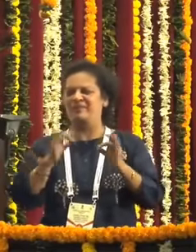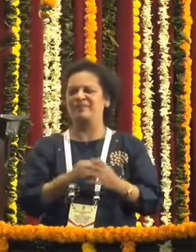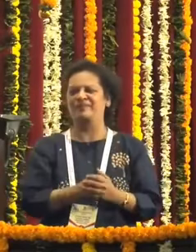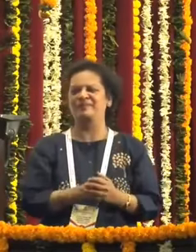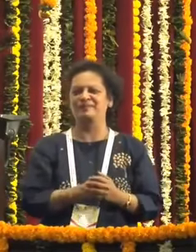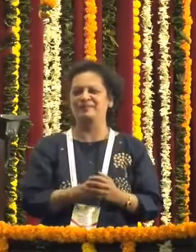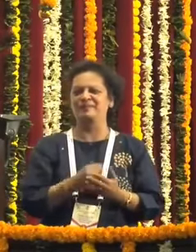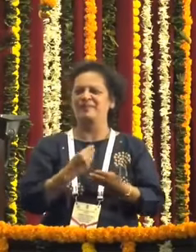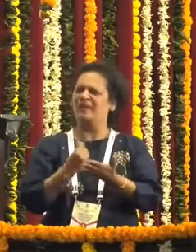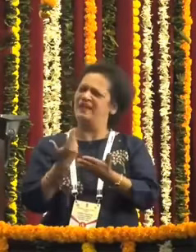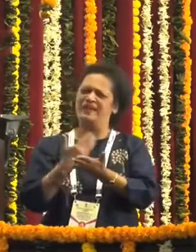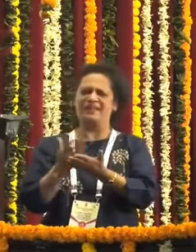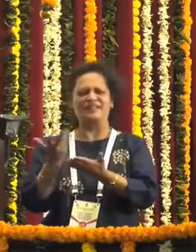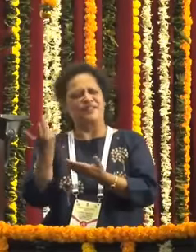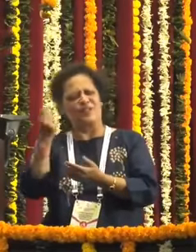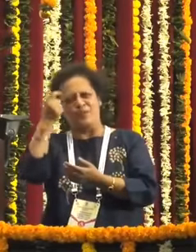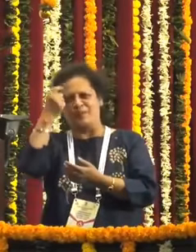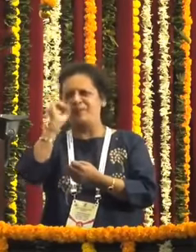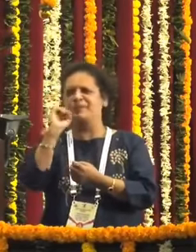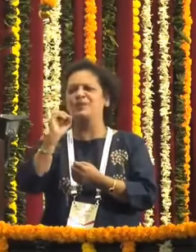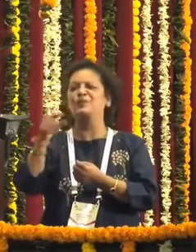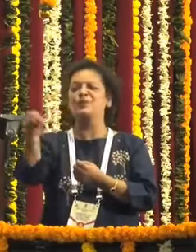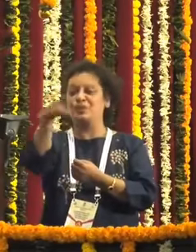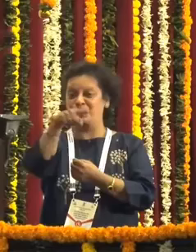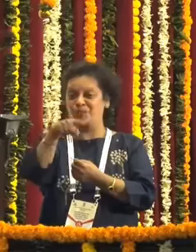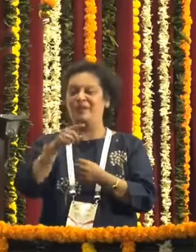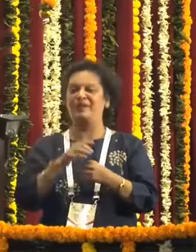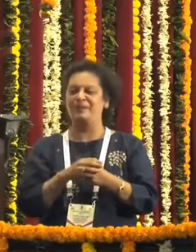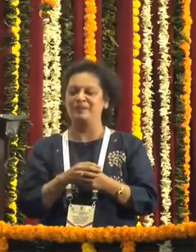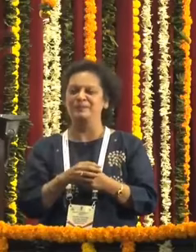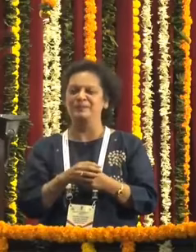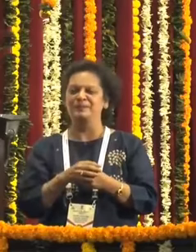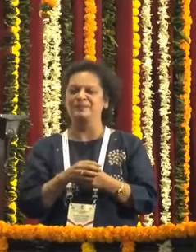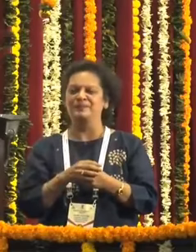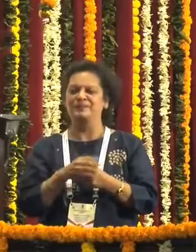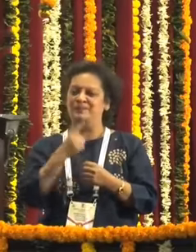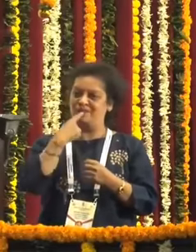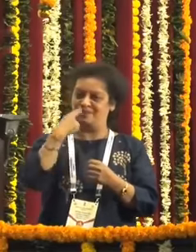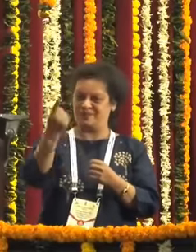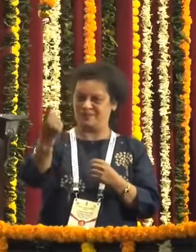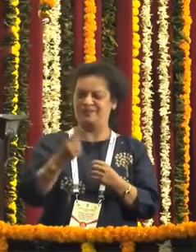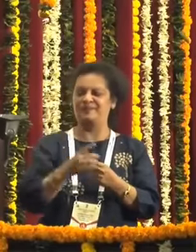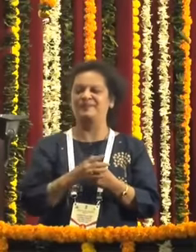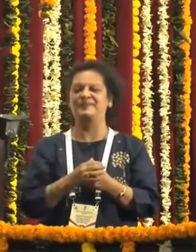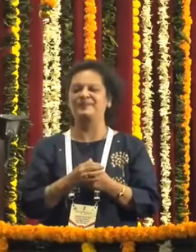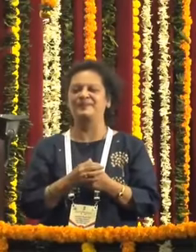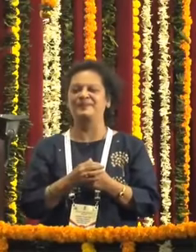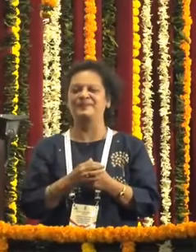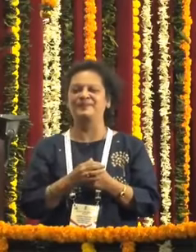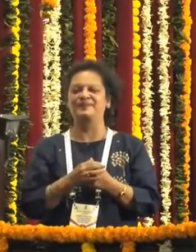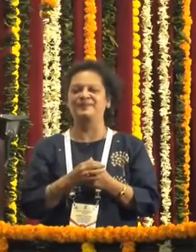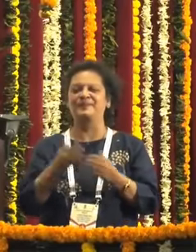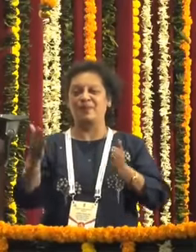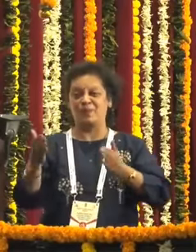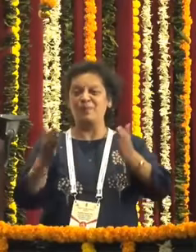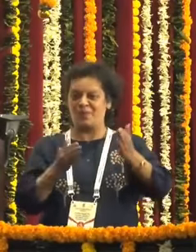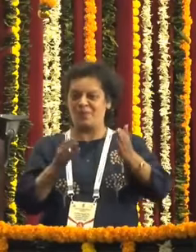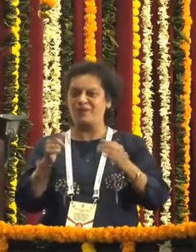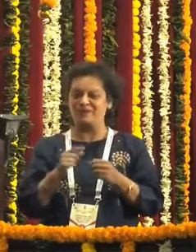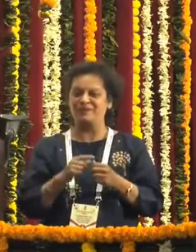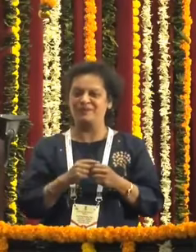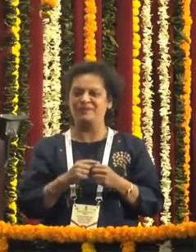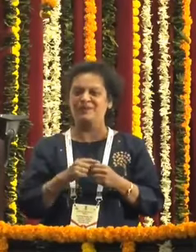देखील खर्च करता येईल. या दिव्यांग बांधव भगिनींना हा जाहीरपणे मी सांगू इच्छितो, हे खोके